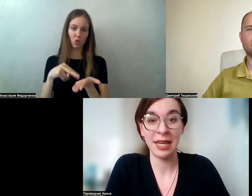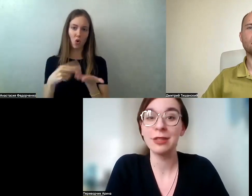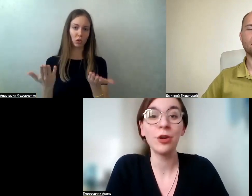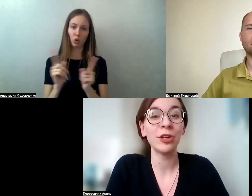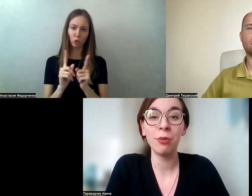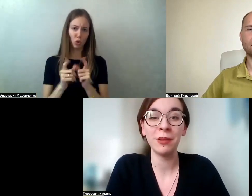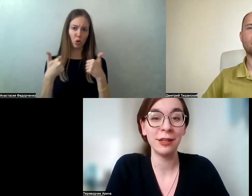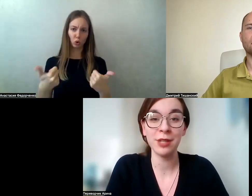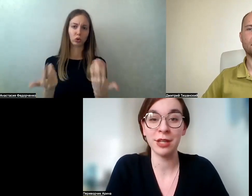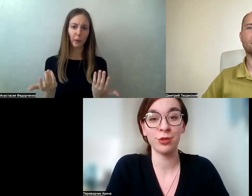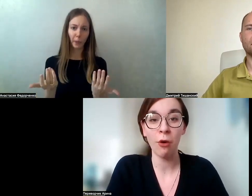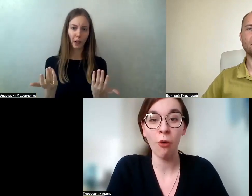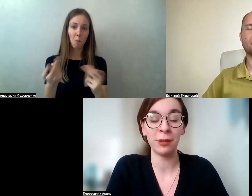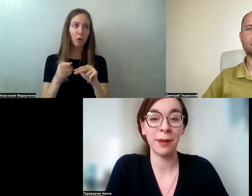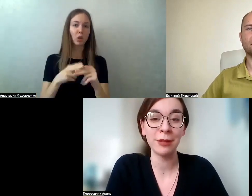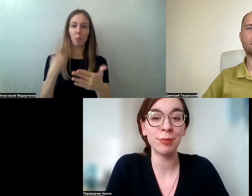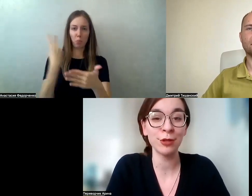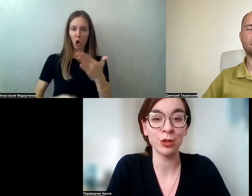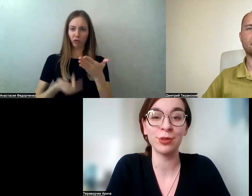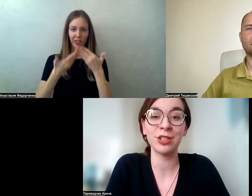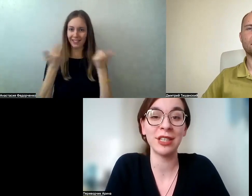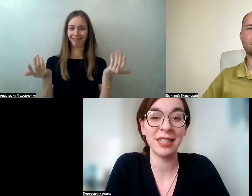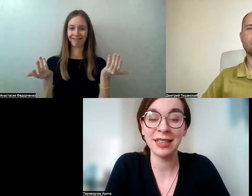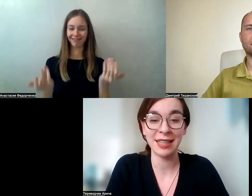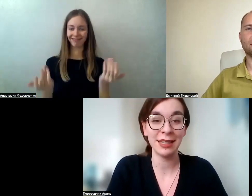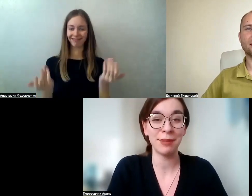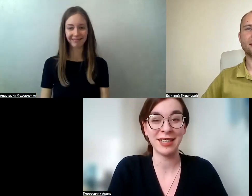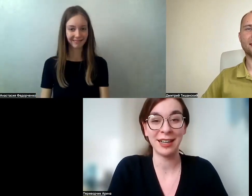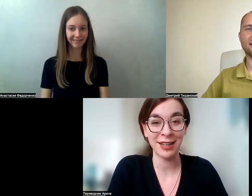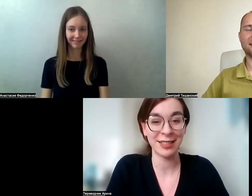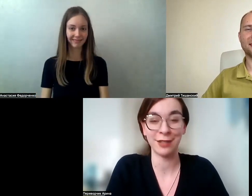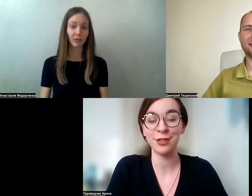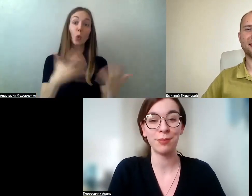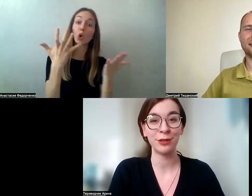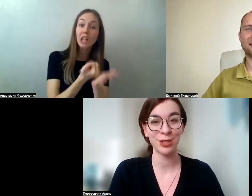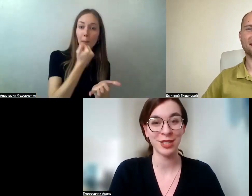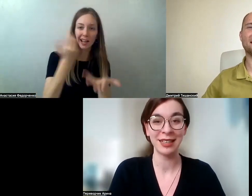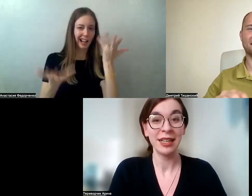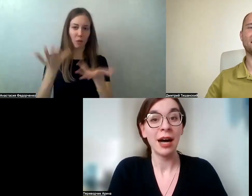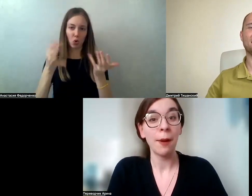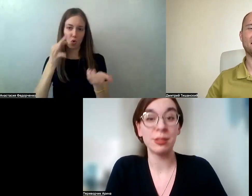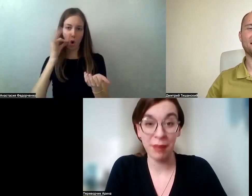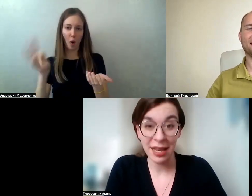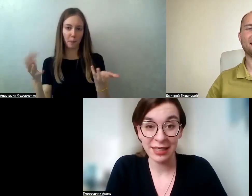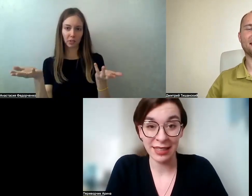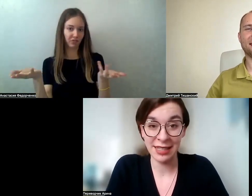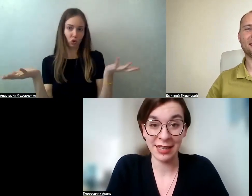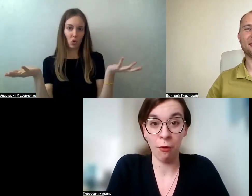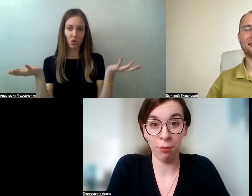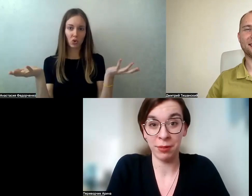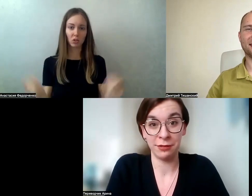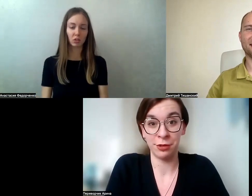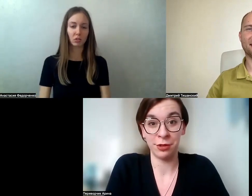люди. Есть только неопытные люди, отсутствие опыта. Поэтому просто, что вы должны делать, это практиковаться, и у вас все получится. Успех